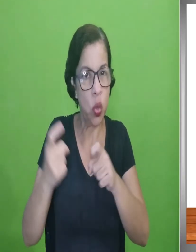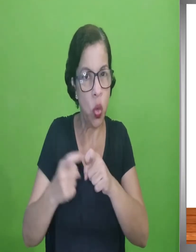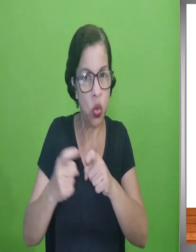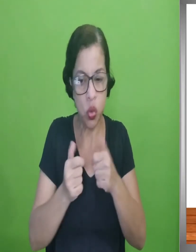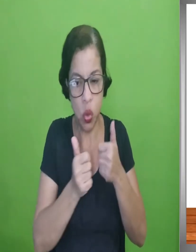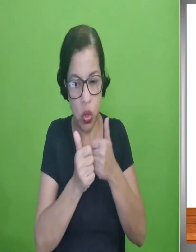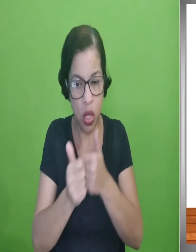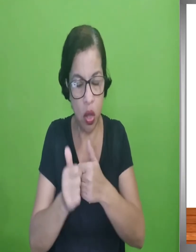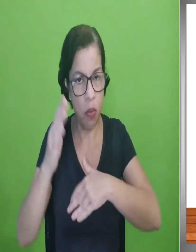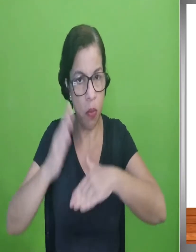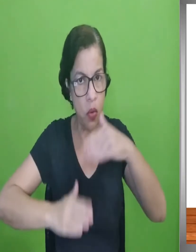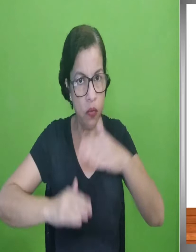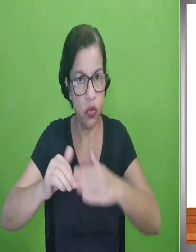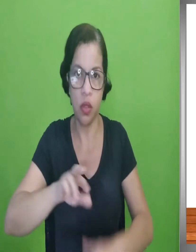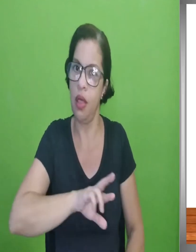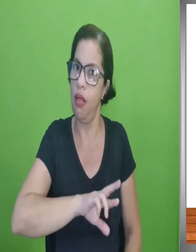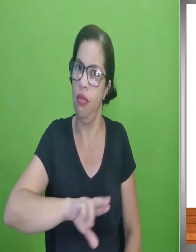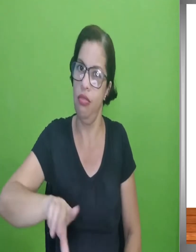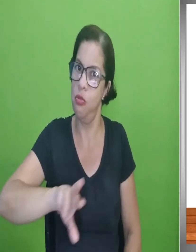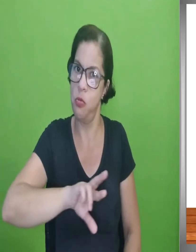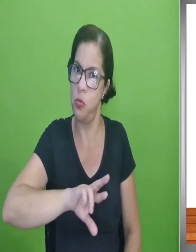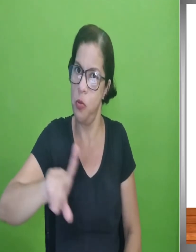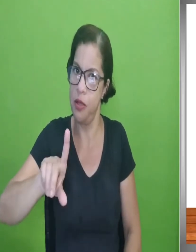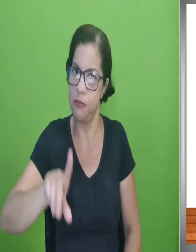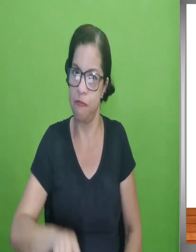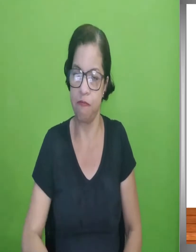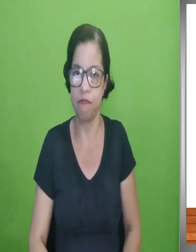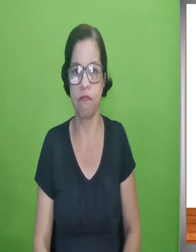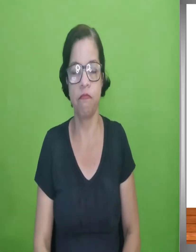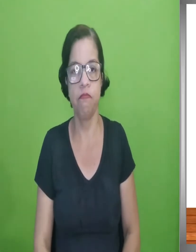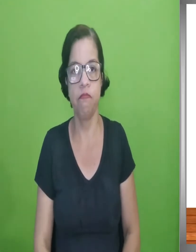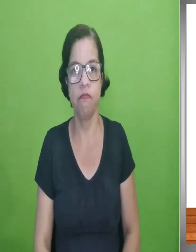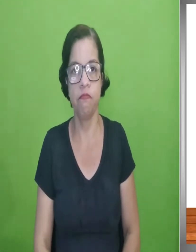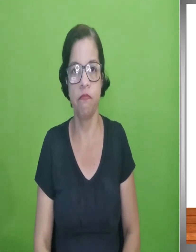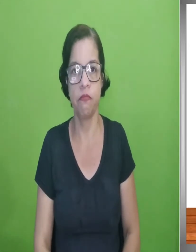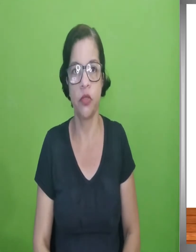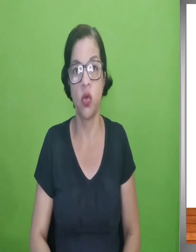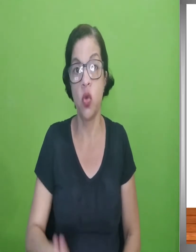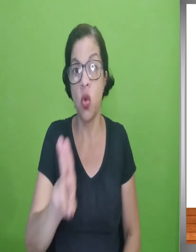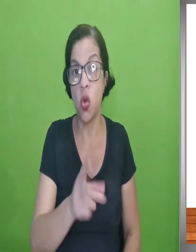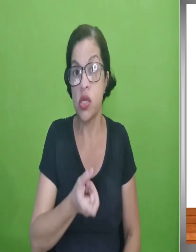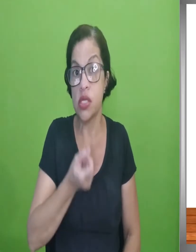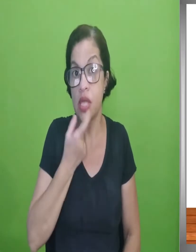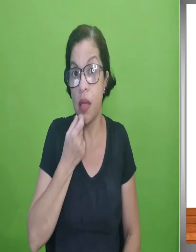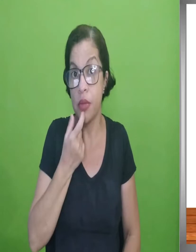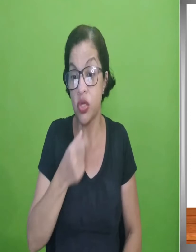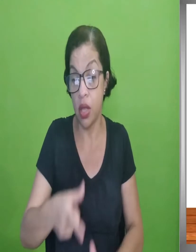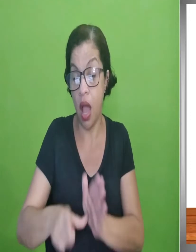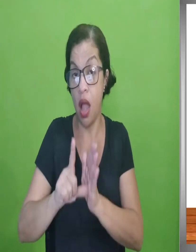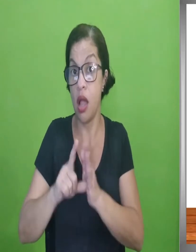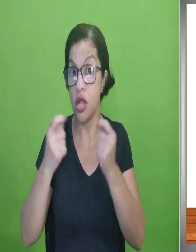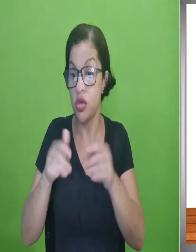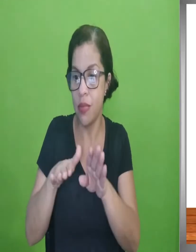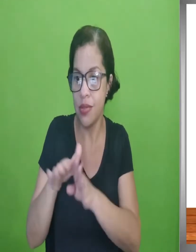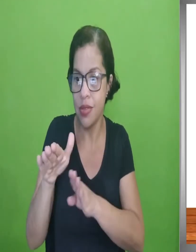o acompanhamento do profissional legalmente habilitado para cuidar da sua saúde. Não use medicamentos sem o aconselhamento